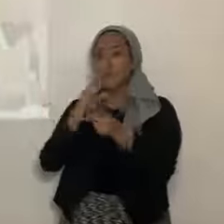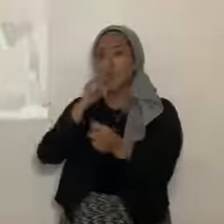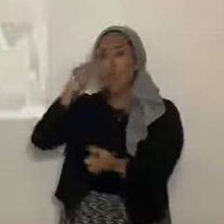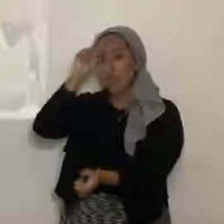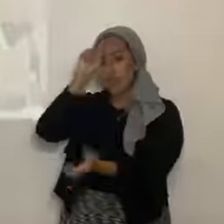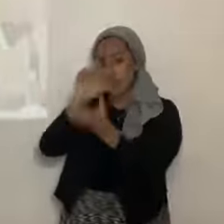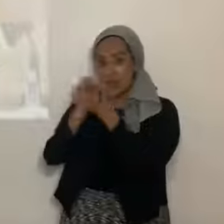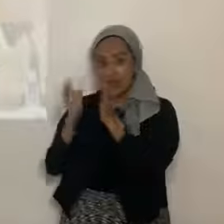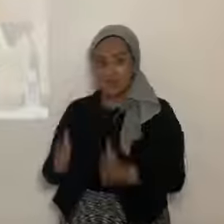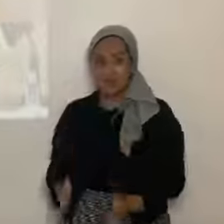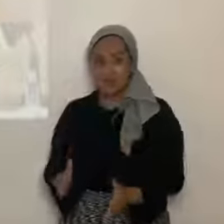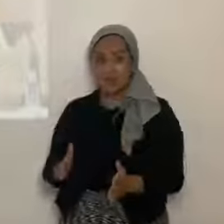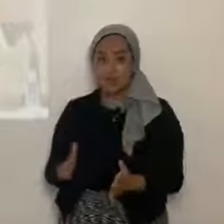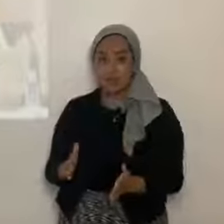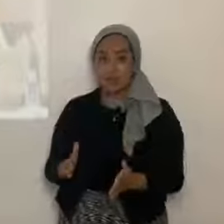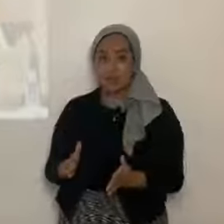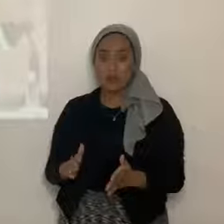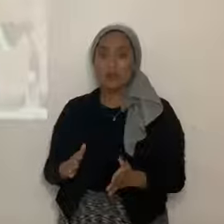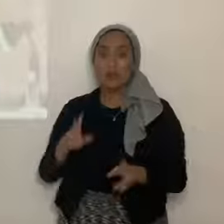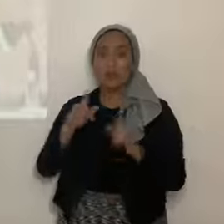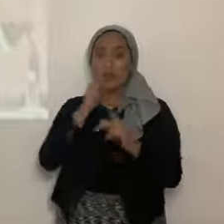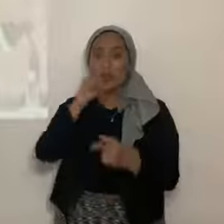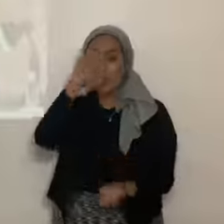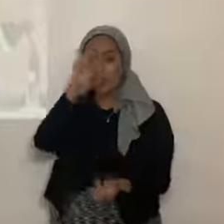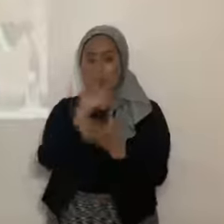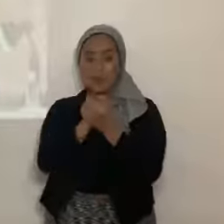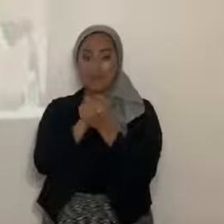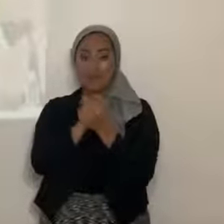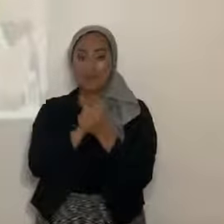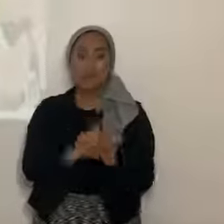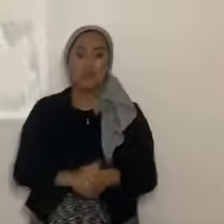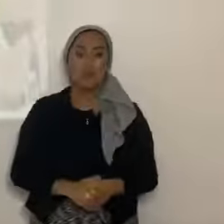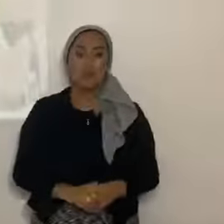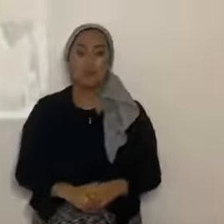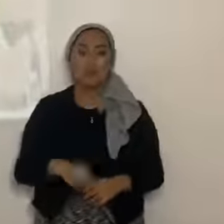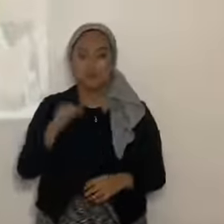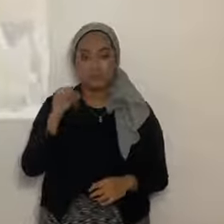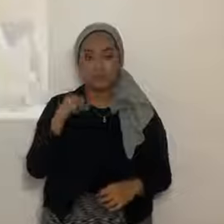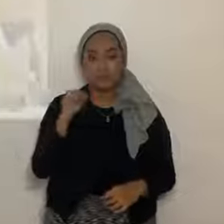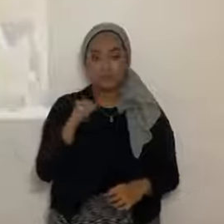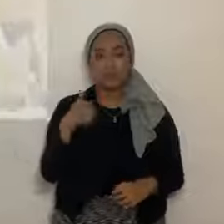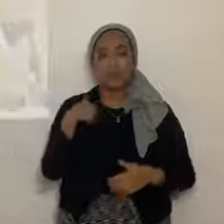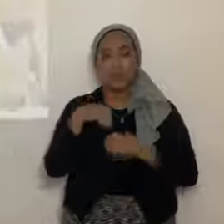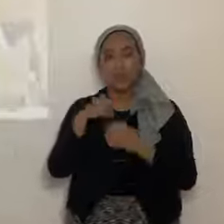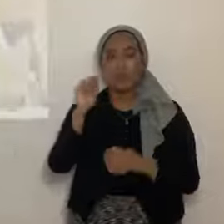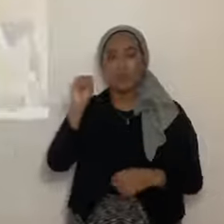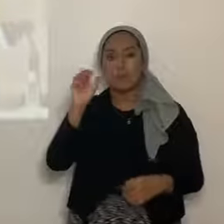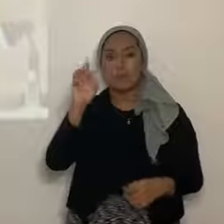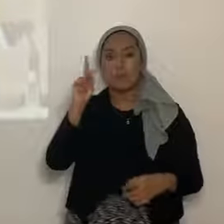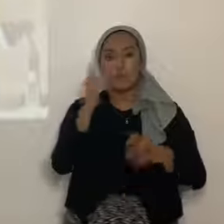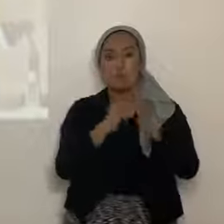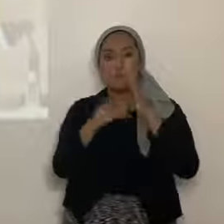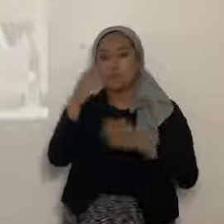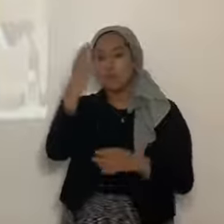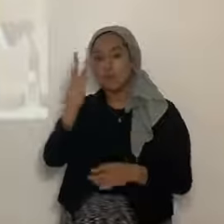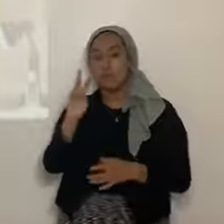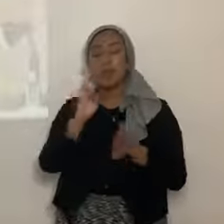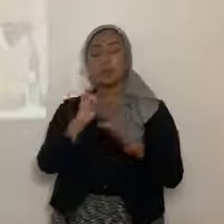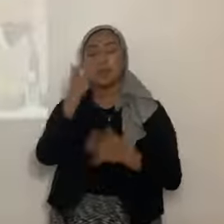estas señales seguirán a los que creen. ¿Sí? Está en Marcos 16. Por lo tanto, la base de